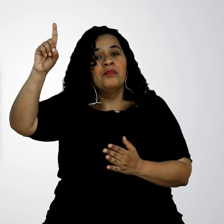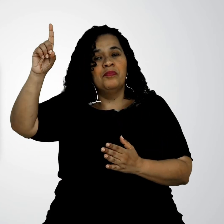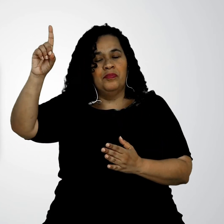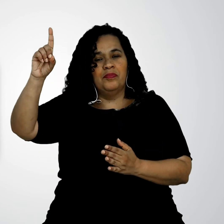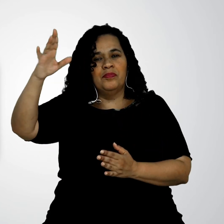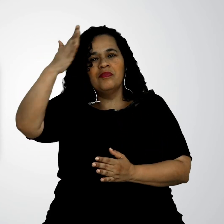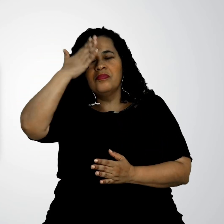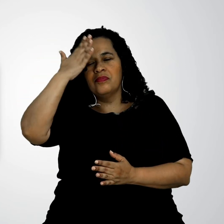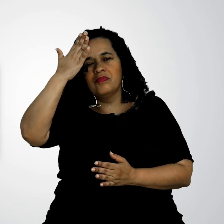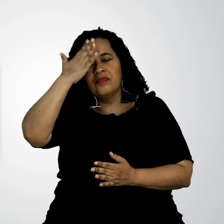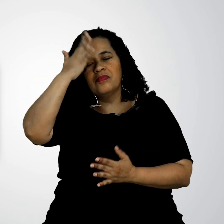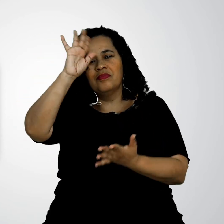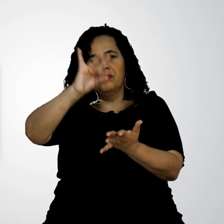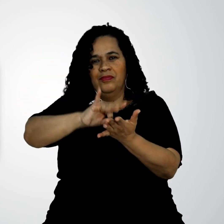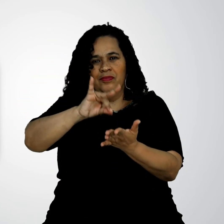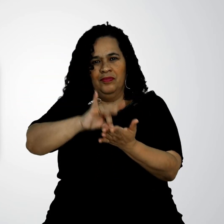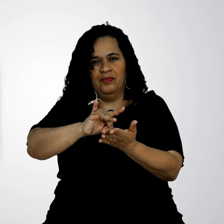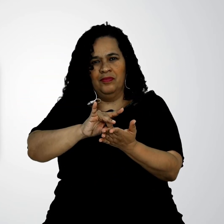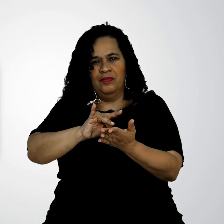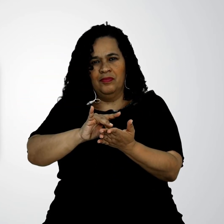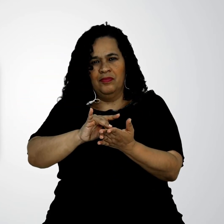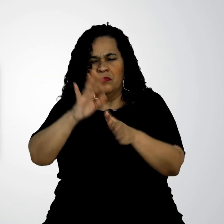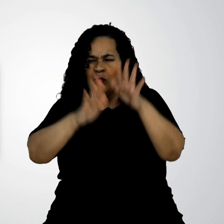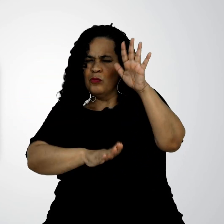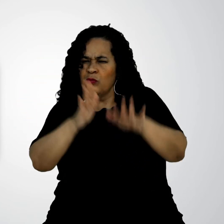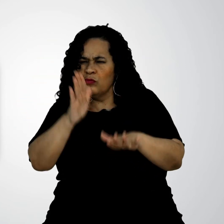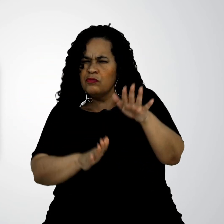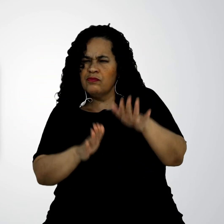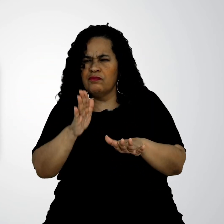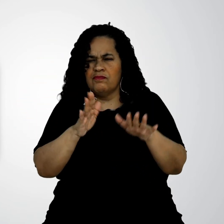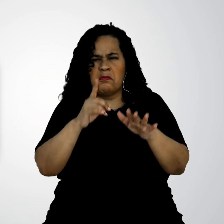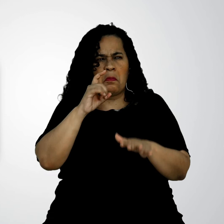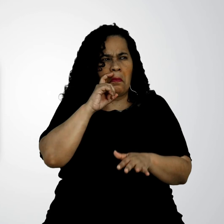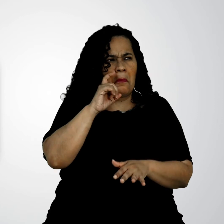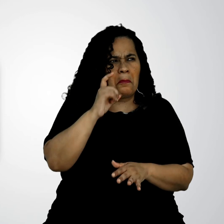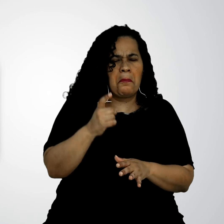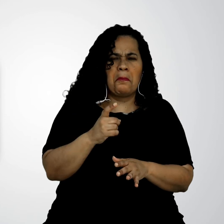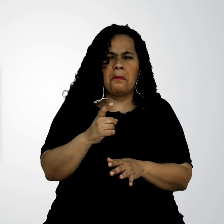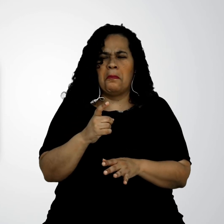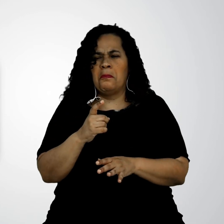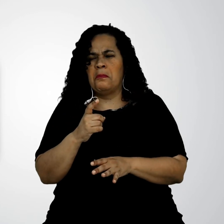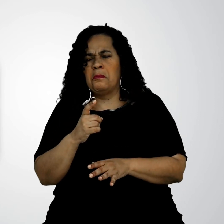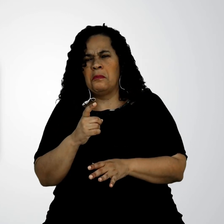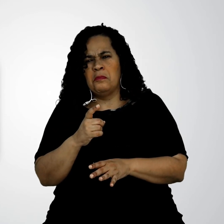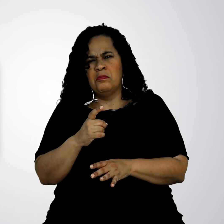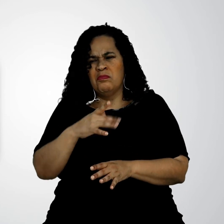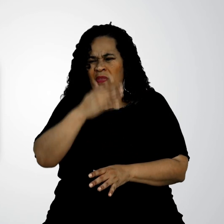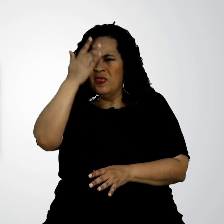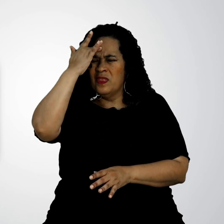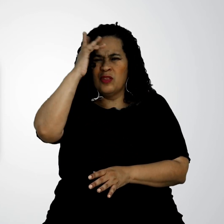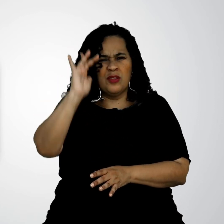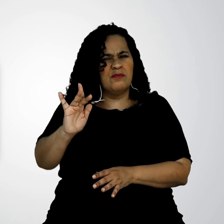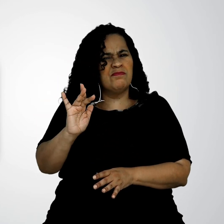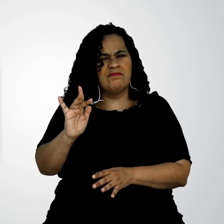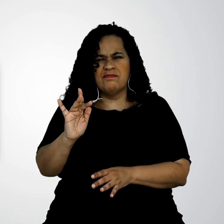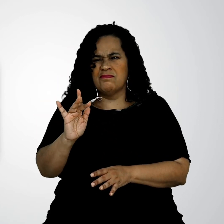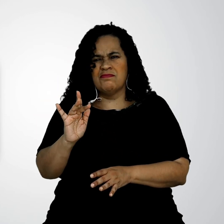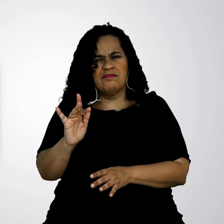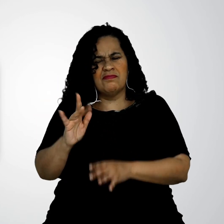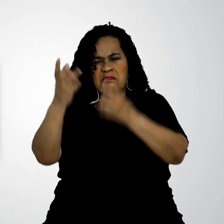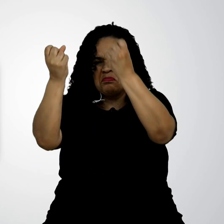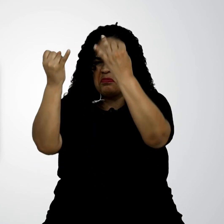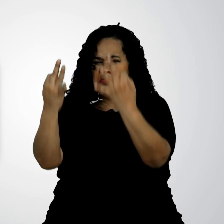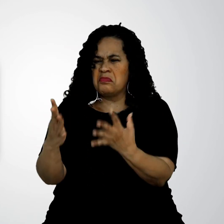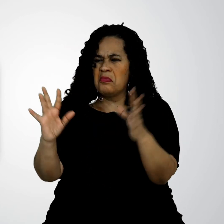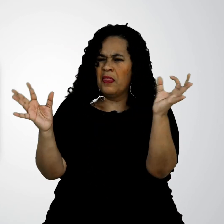Né? Às vezes a gente vê alguns pais, eles são muito descontrolados, né? Principalmente na hora de lidar com esses dilemas modernos que os